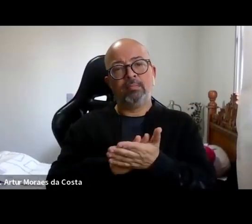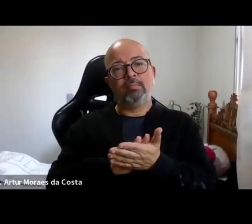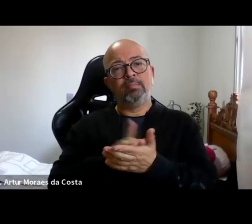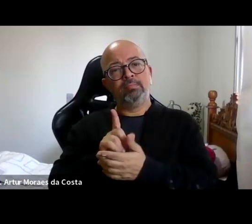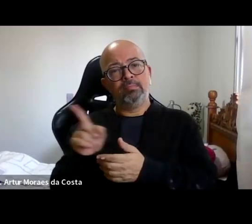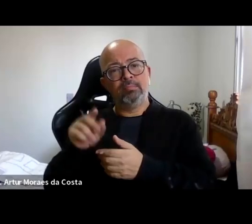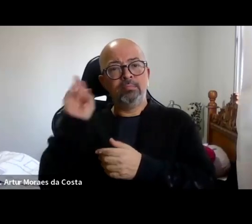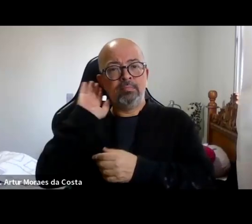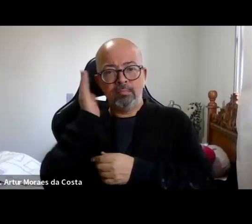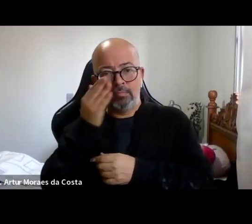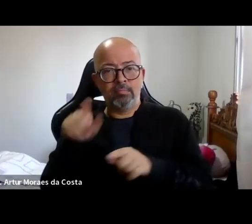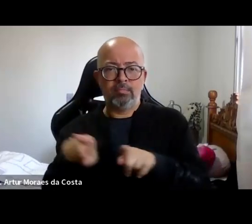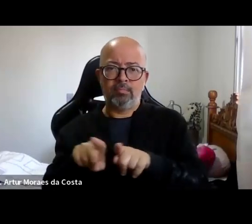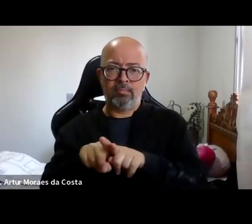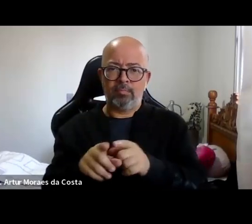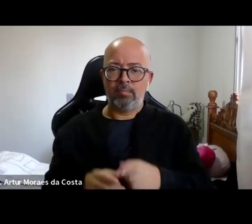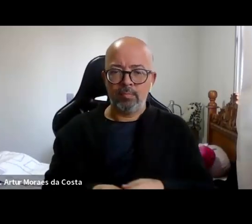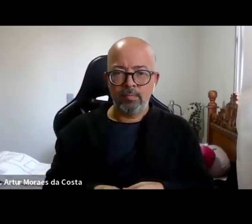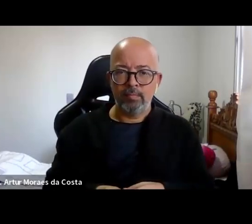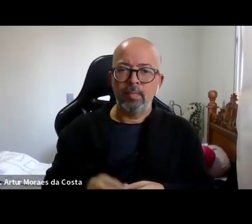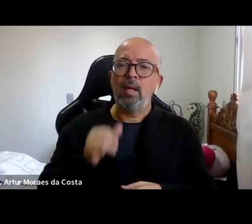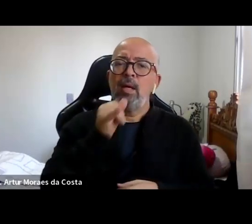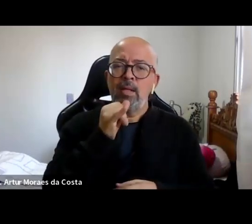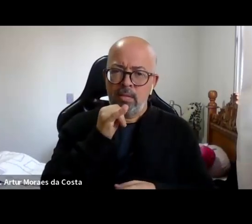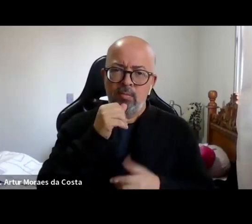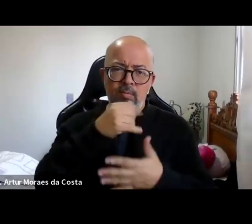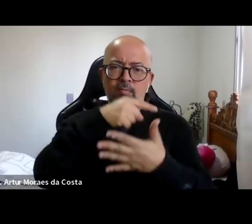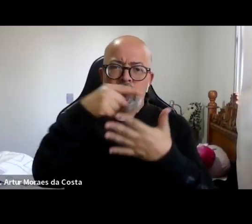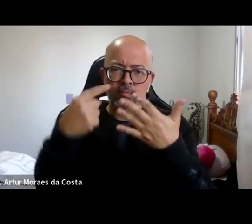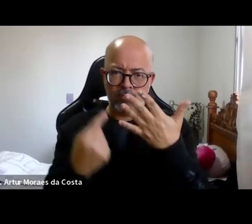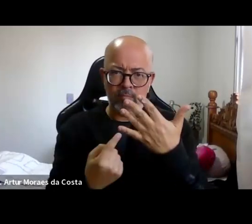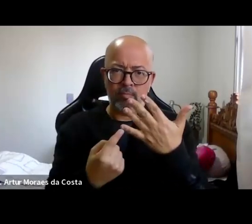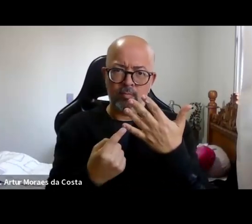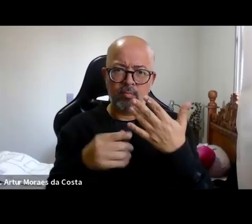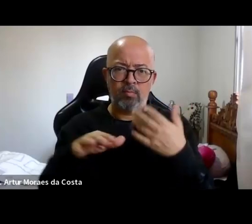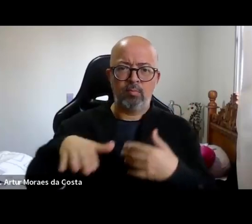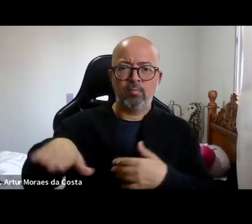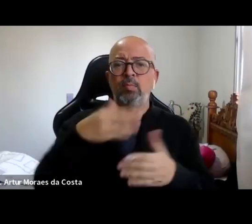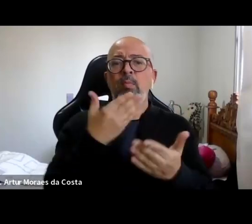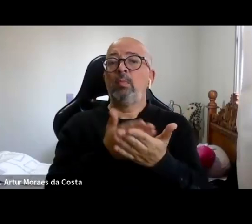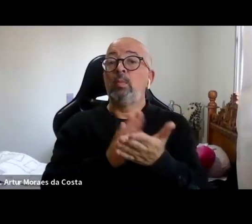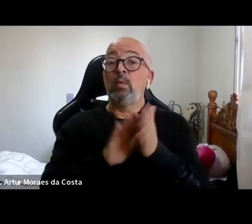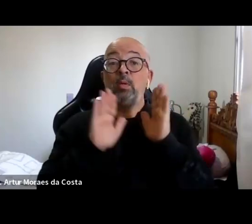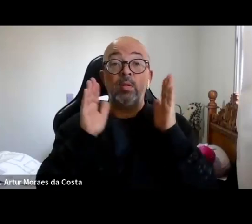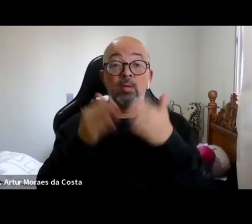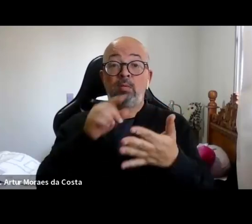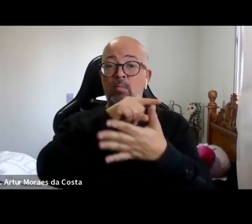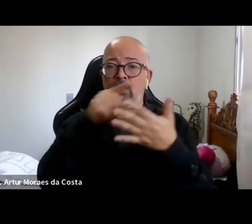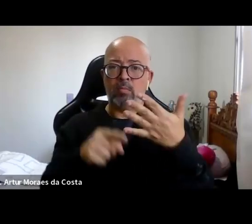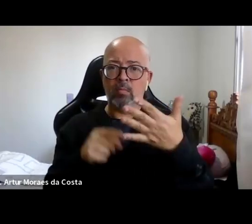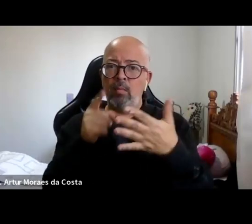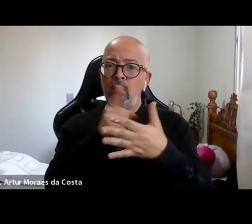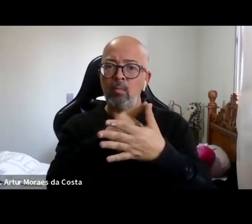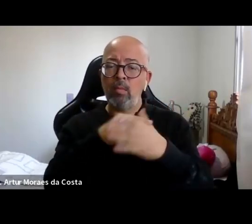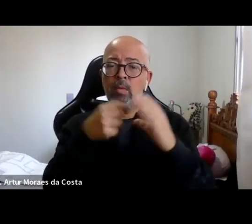específicas porque no solamente se describe lo que se ve sino como lo dijimos antes lo que se oye